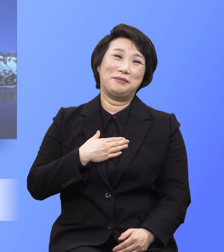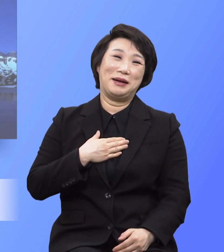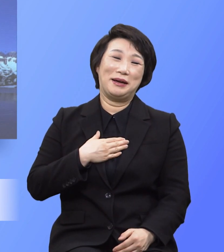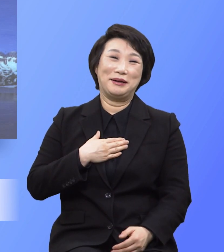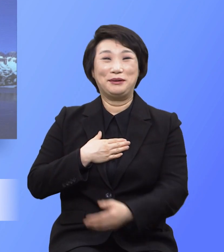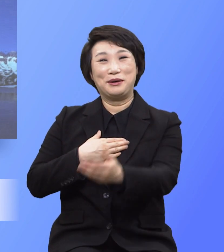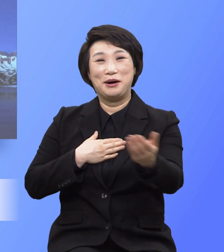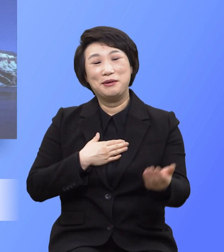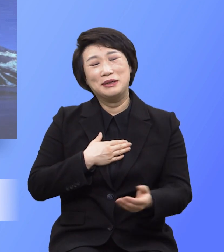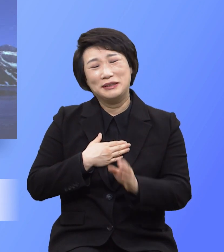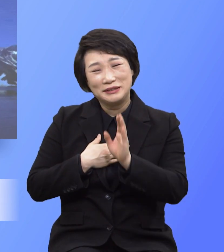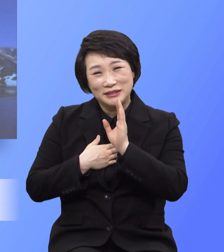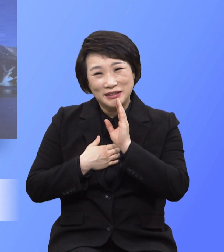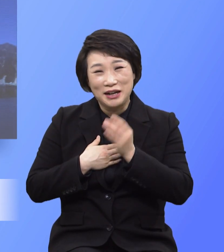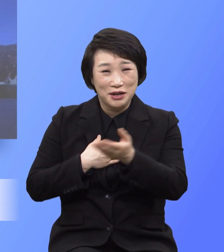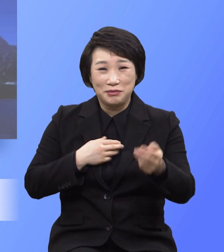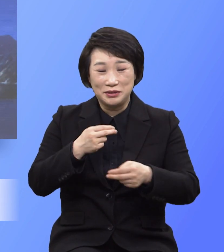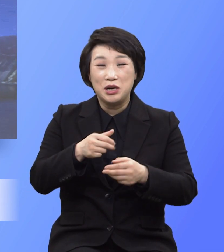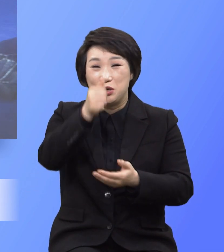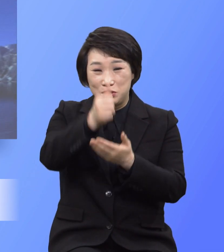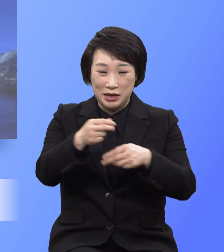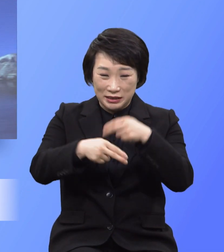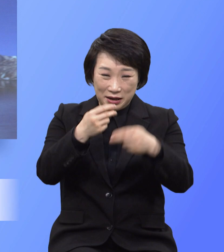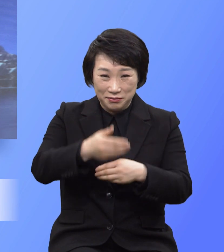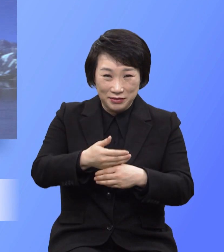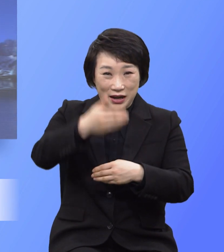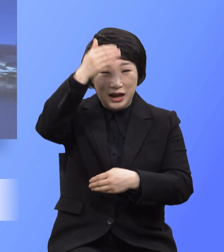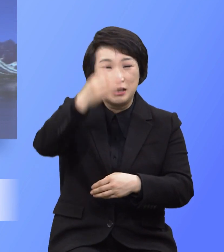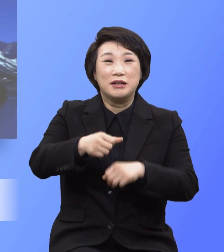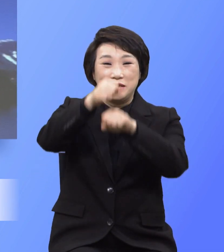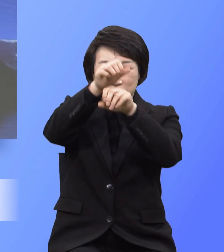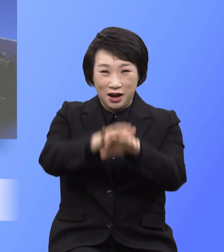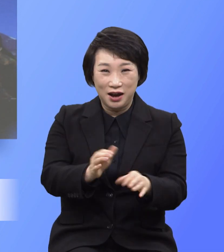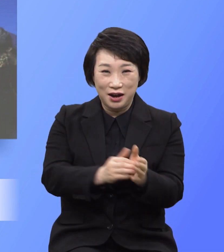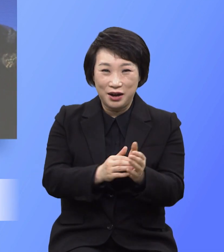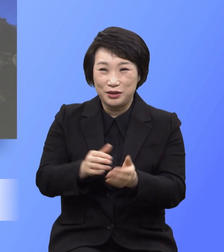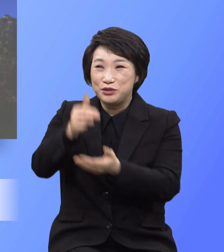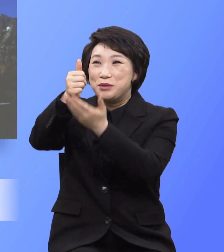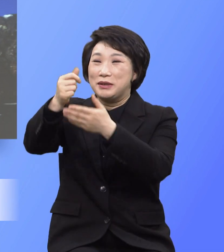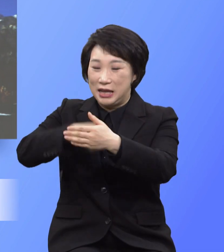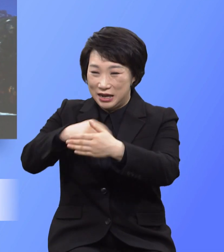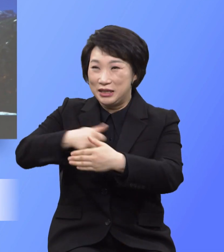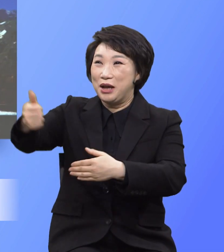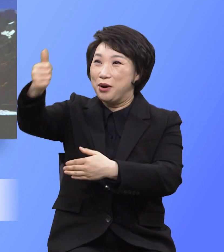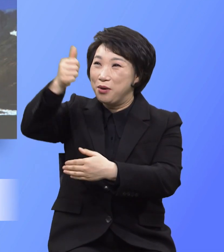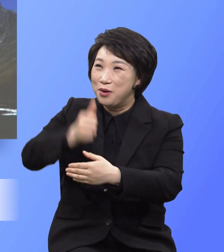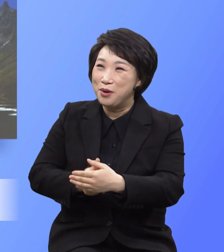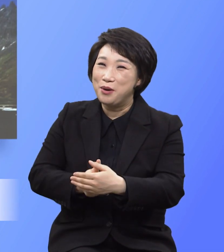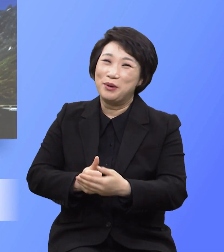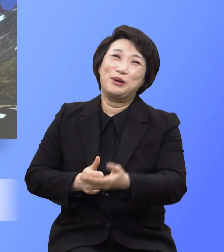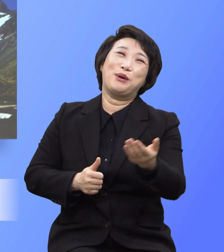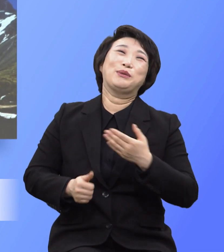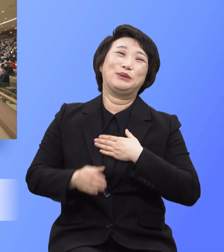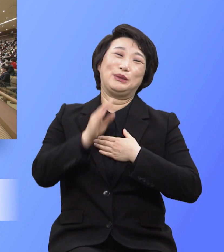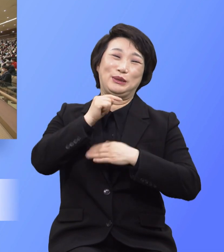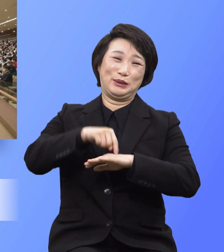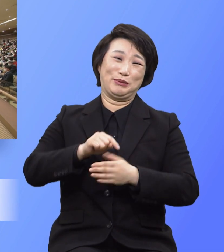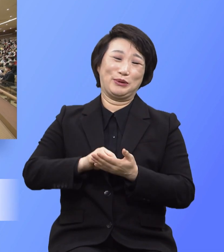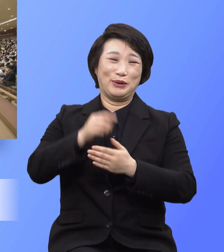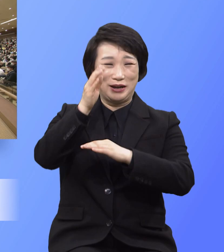임하잖아요. 여러분은 정말로 이 담이 헐어지고 주님이 내게 오신 것 진심으로